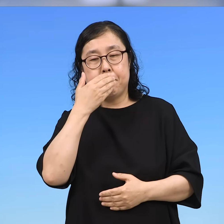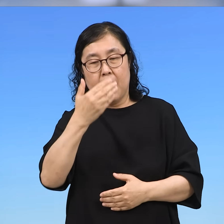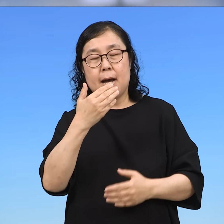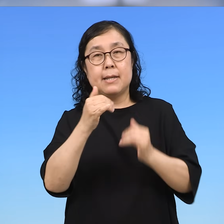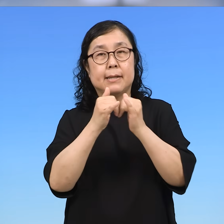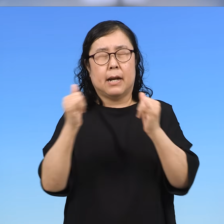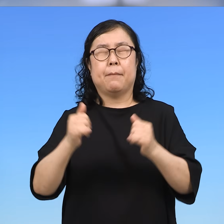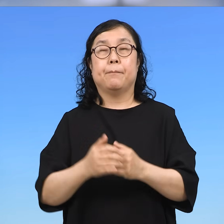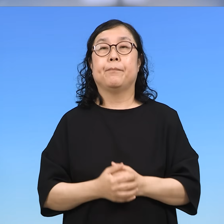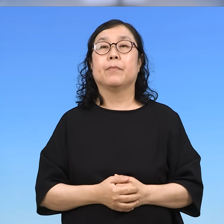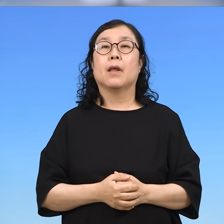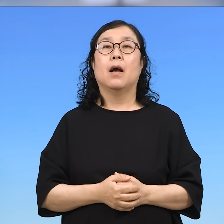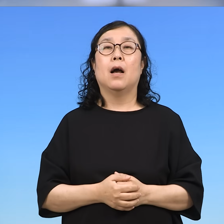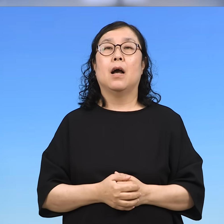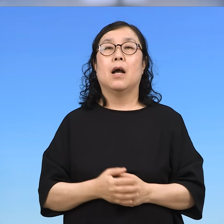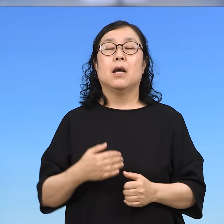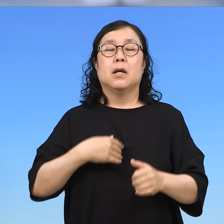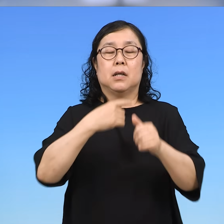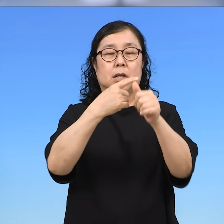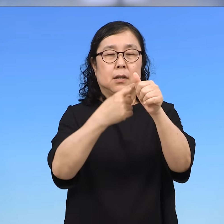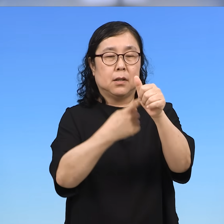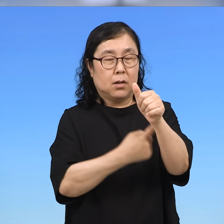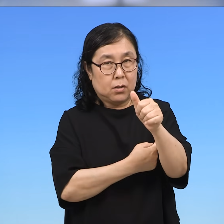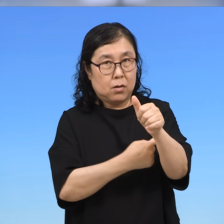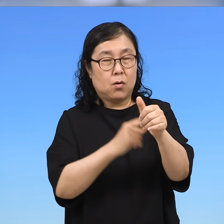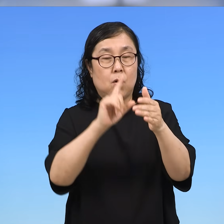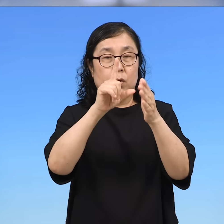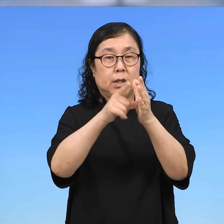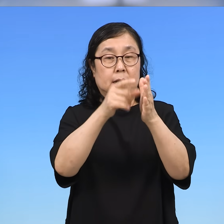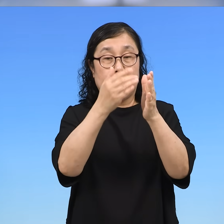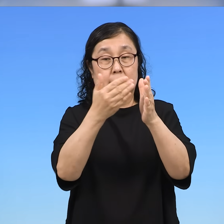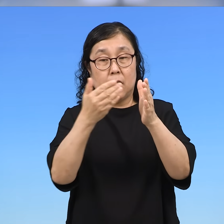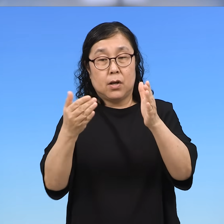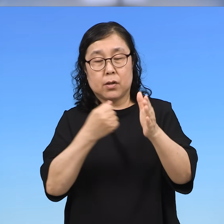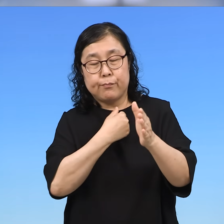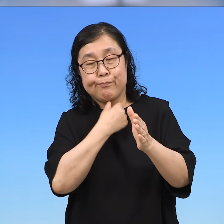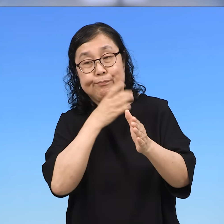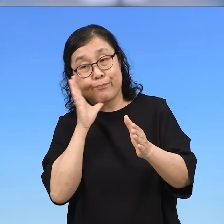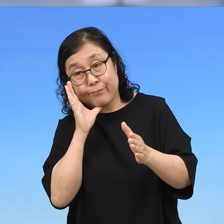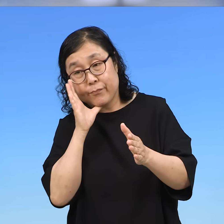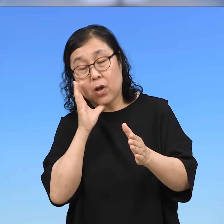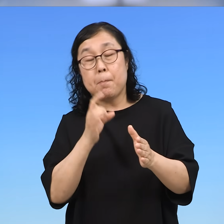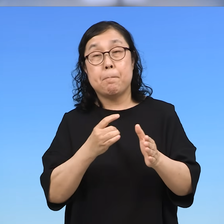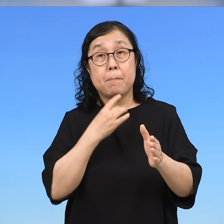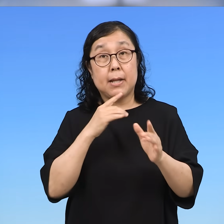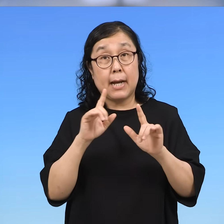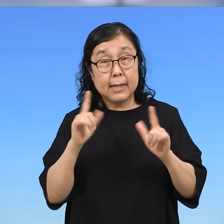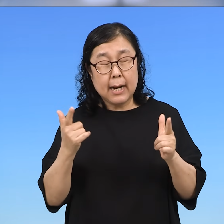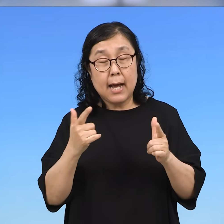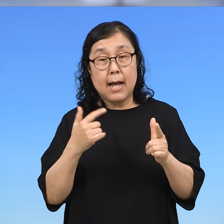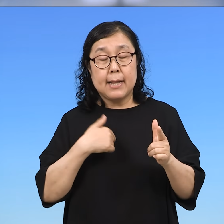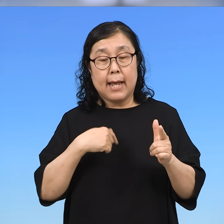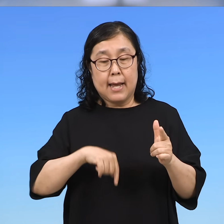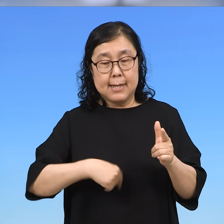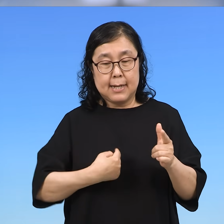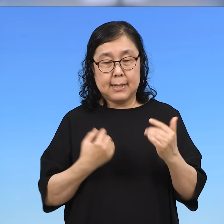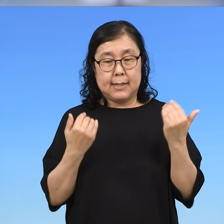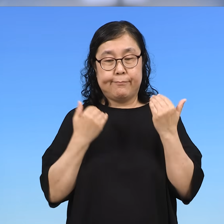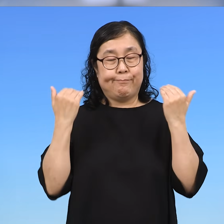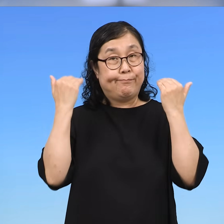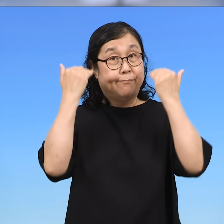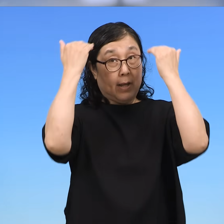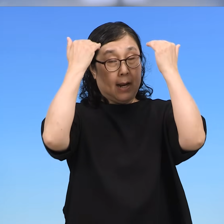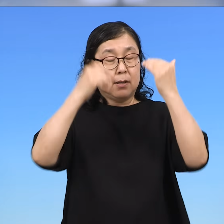사람. 하나가 더 붙었더라고요. 저절로 시간이 가는 노인이 될 뿐만 아니라 다 자라서 자기